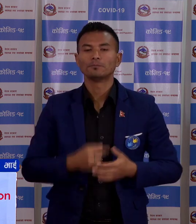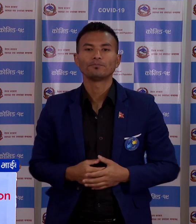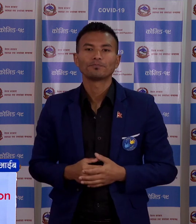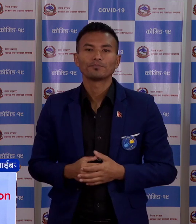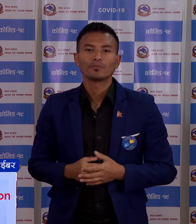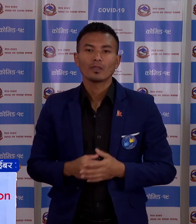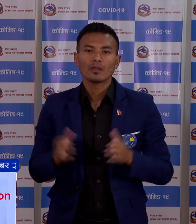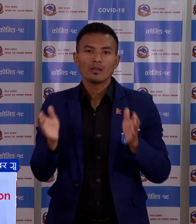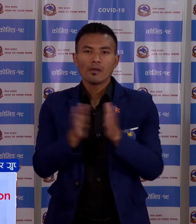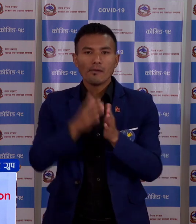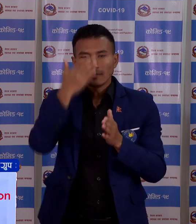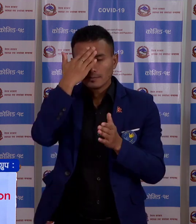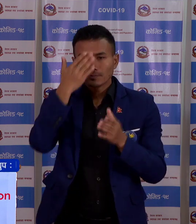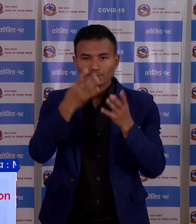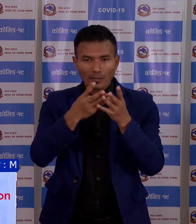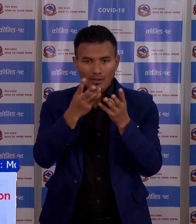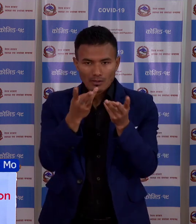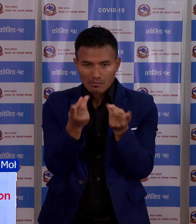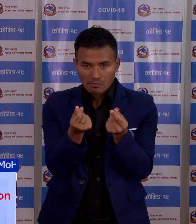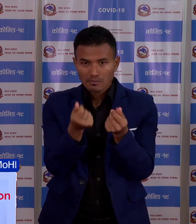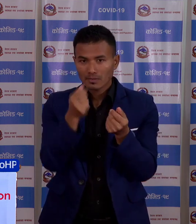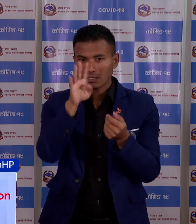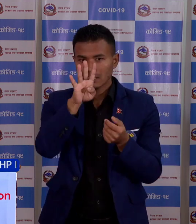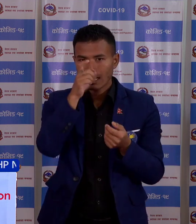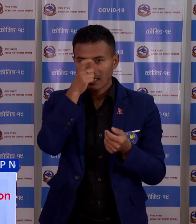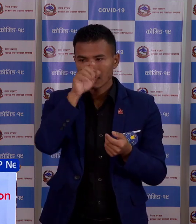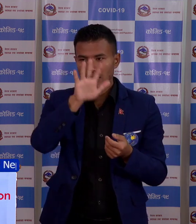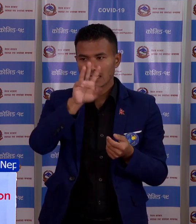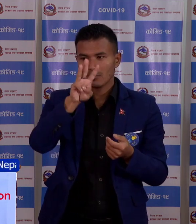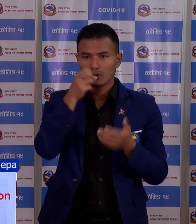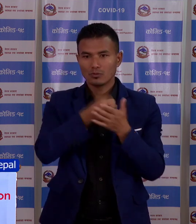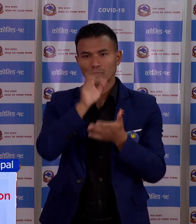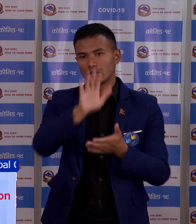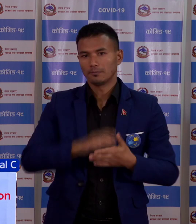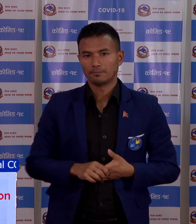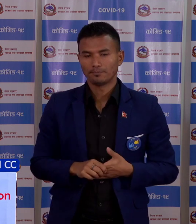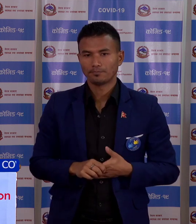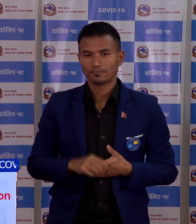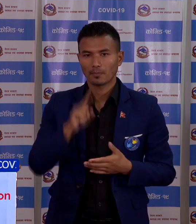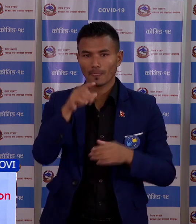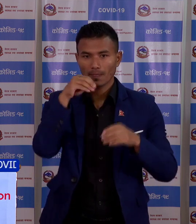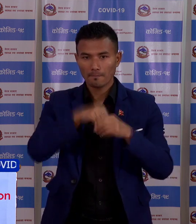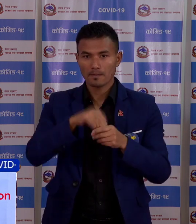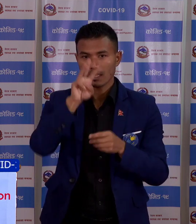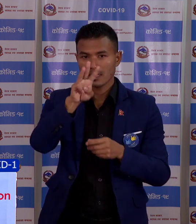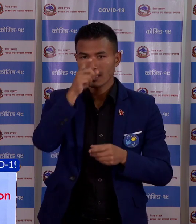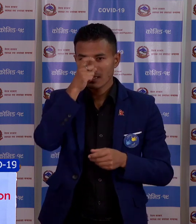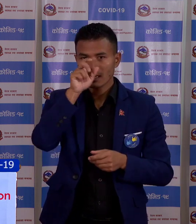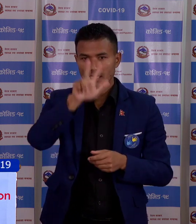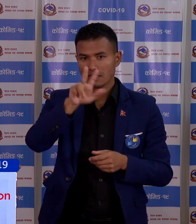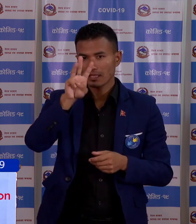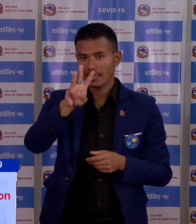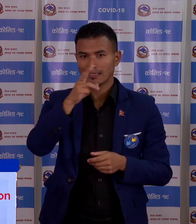एसरी कूल संक्रमित हुने को संख्या 435 नपुगे को छो जस्मद्दे 383